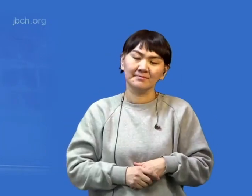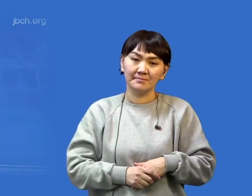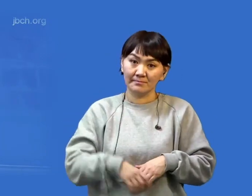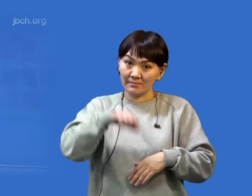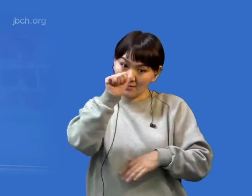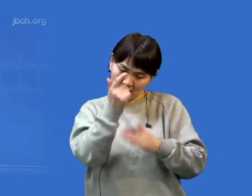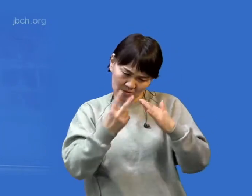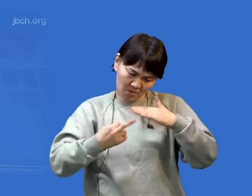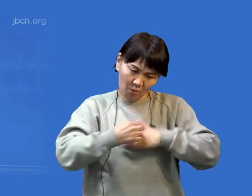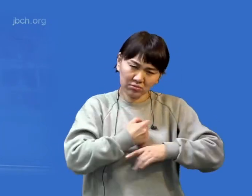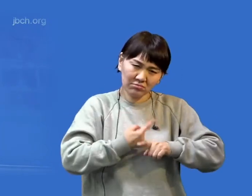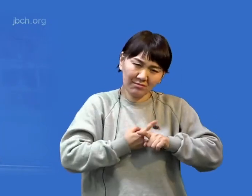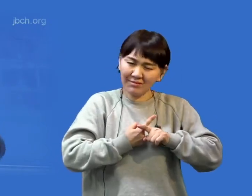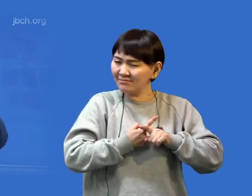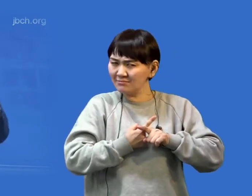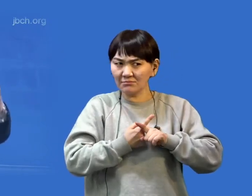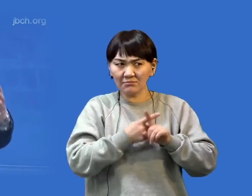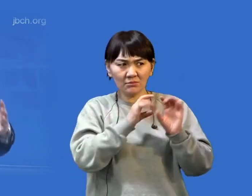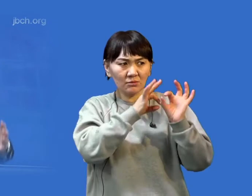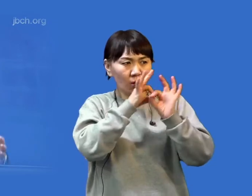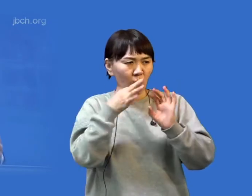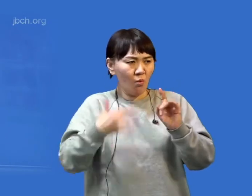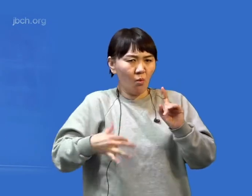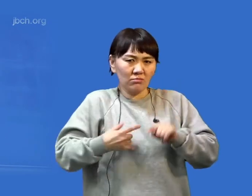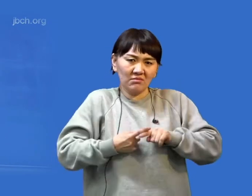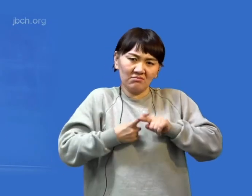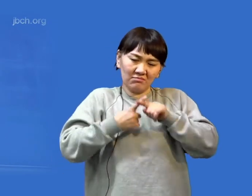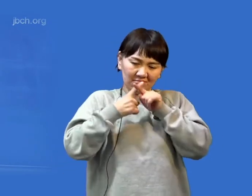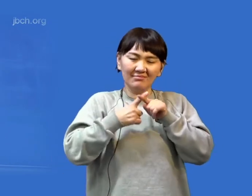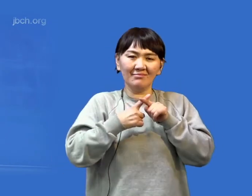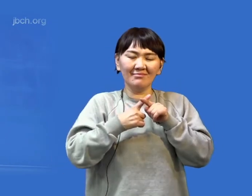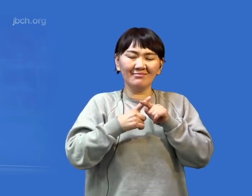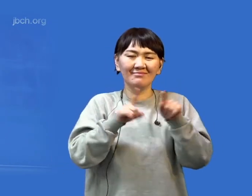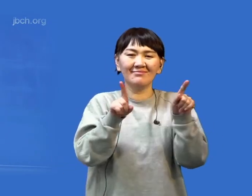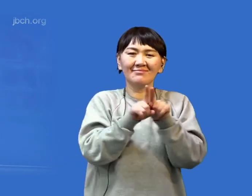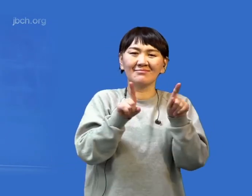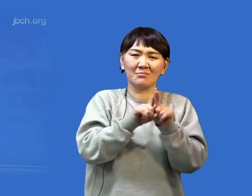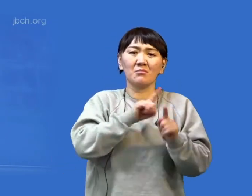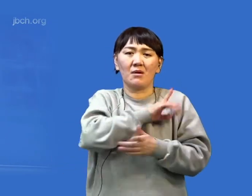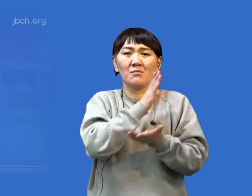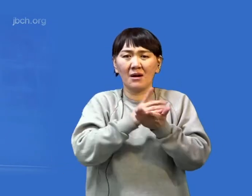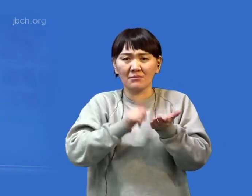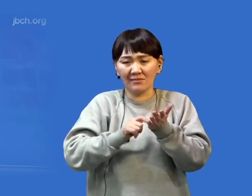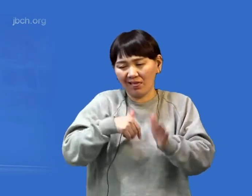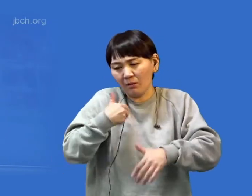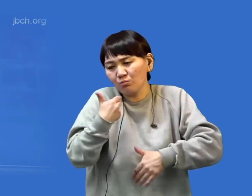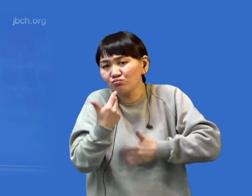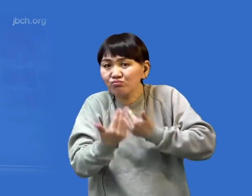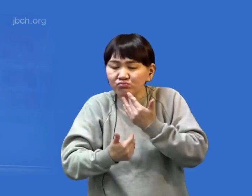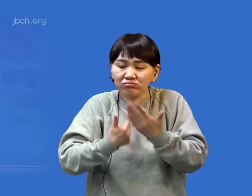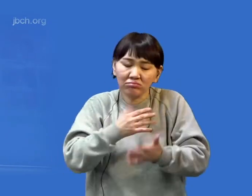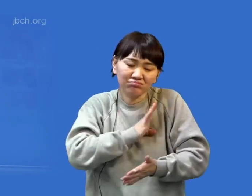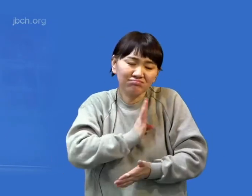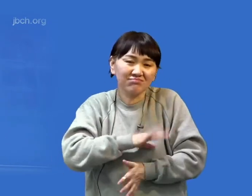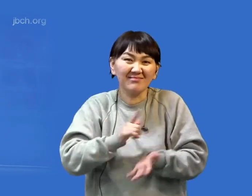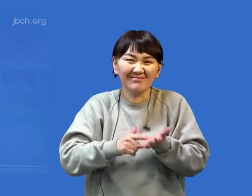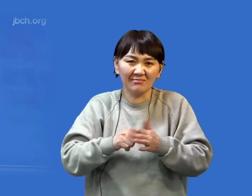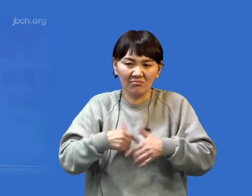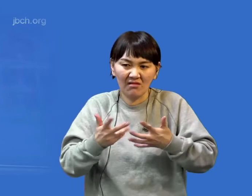Сайн үлсээр баян байж өглөгч өгөөд хуваалцах хүсэлтэй бай. Тэмэ өөрт байгаа зүйлээ зүгээр атгахчаал ингээл